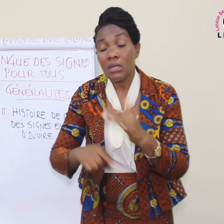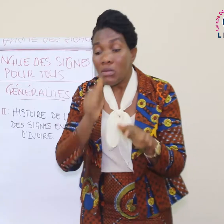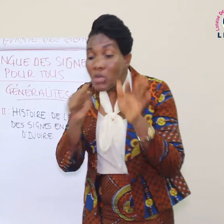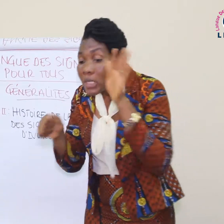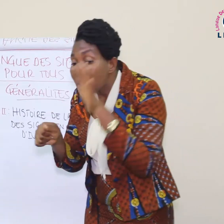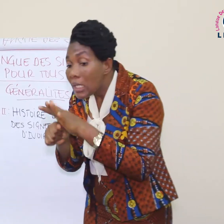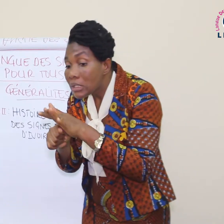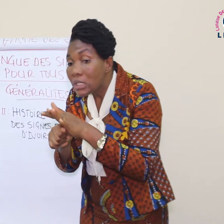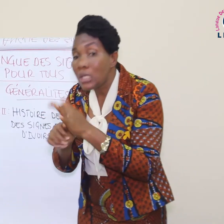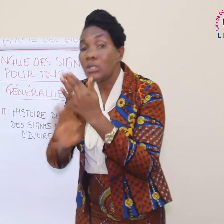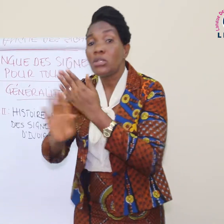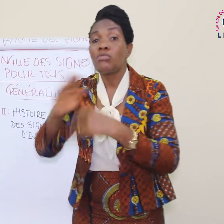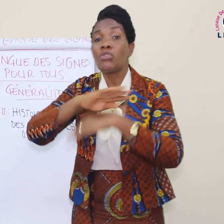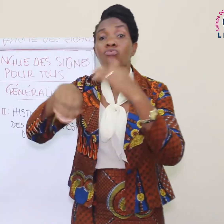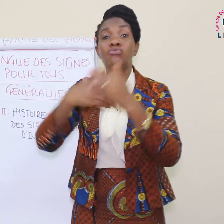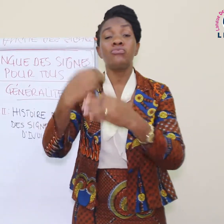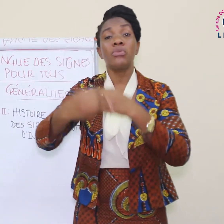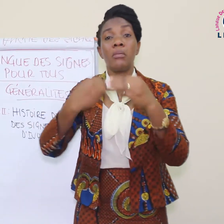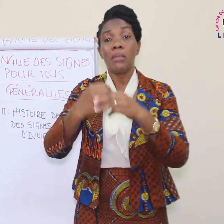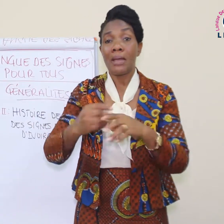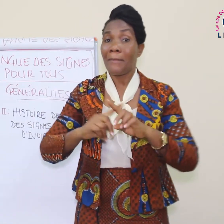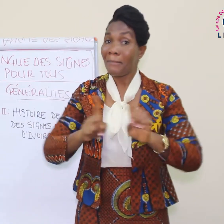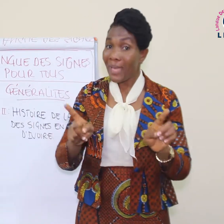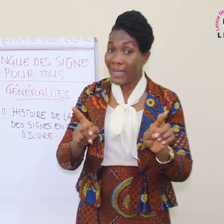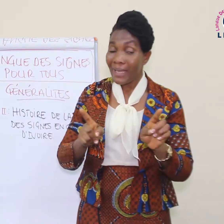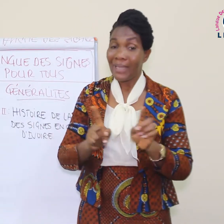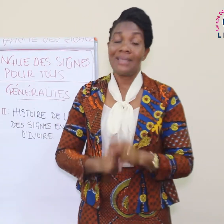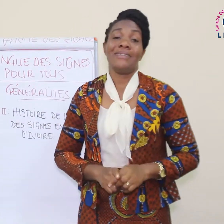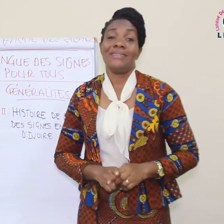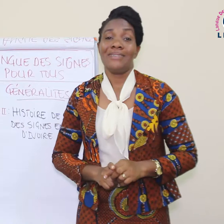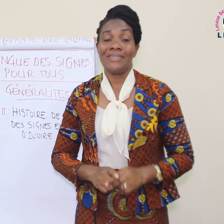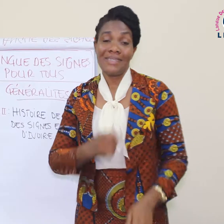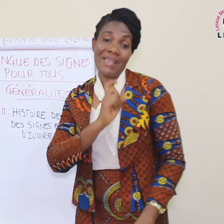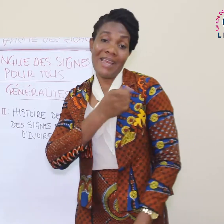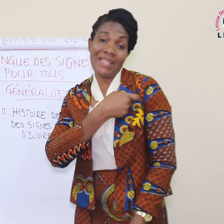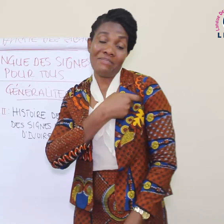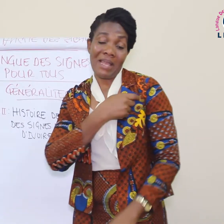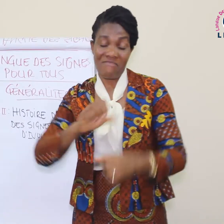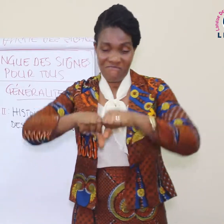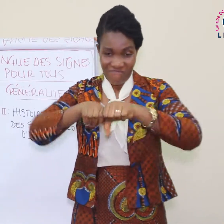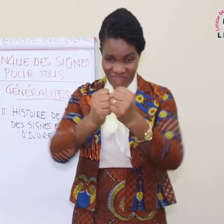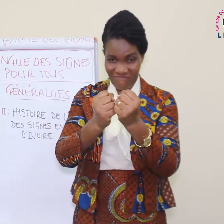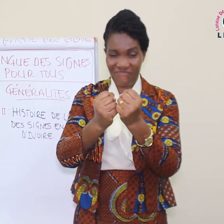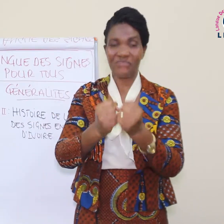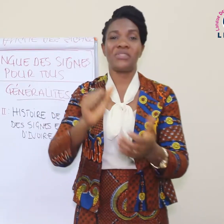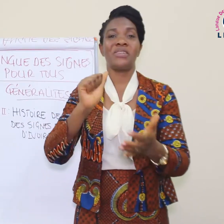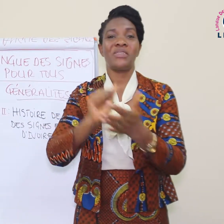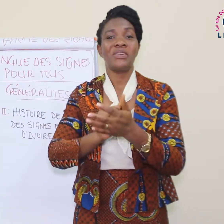cieux. Mais l'Espagne brisa ce mythe au XVIe siècle. Comment? Dans